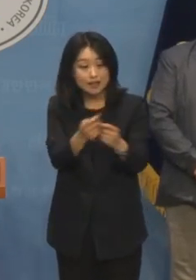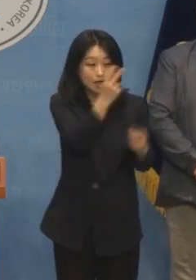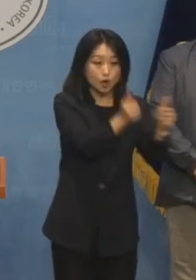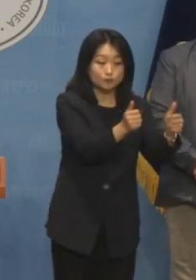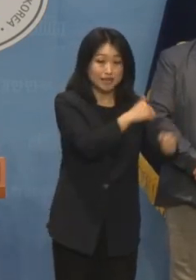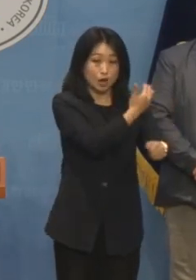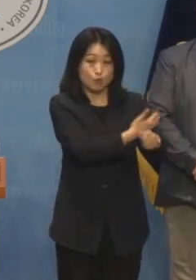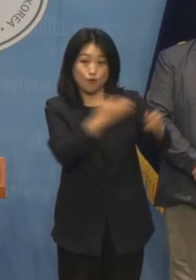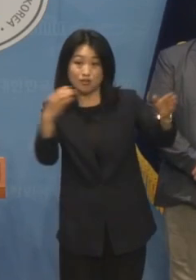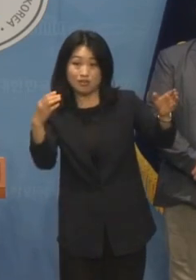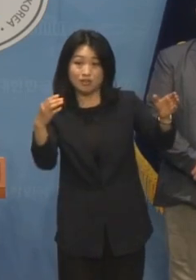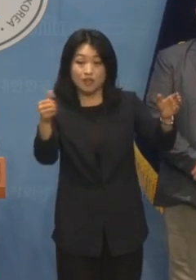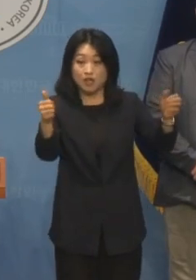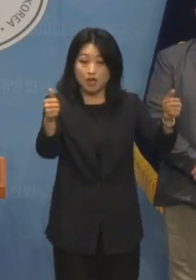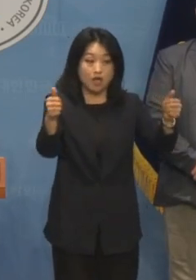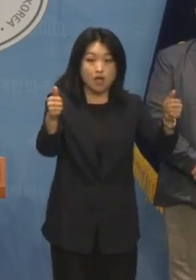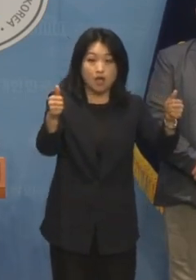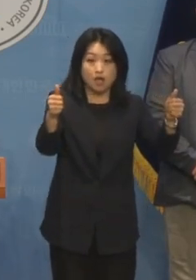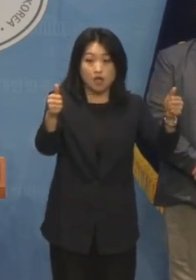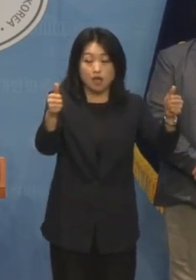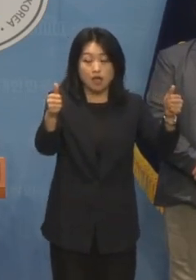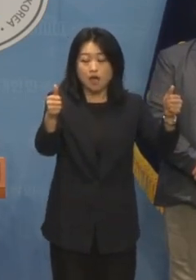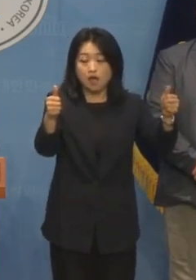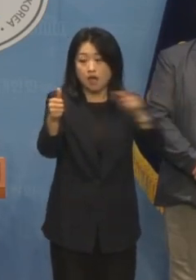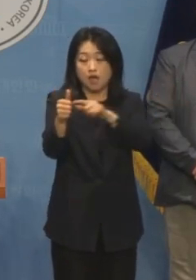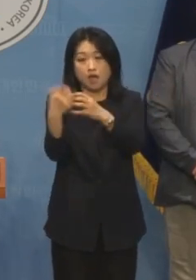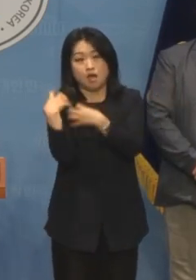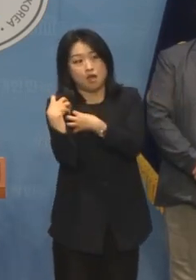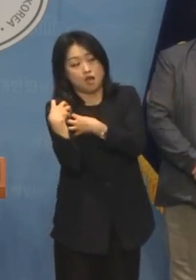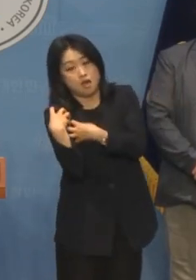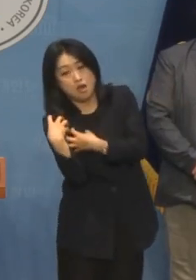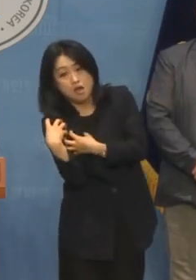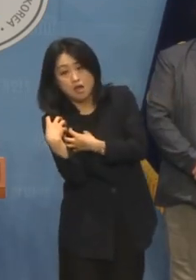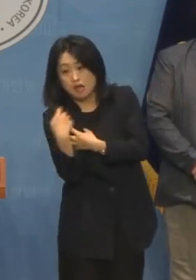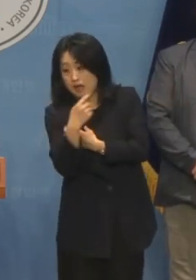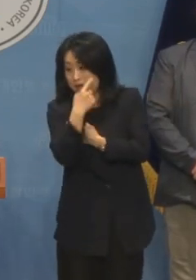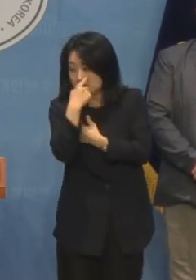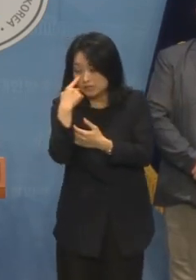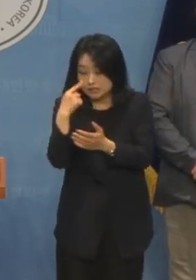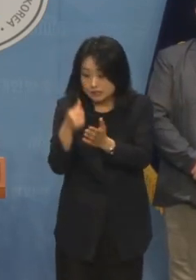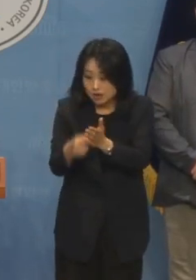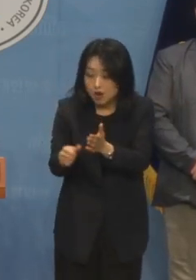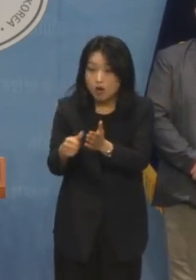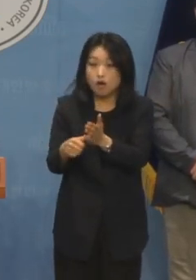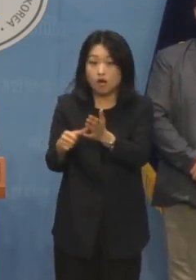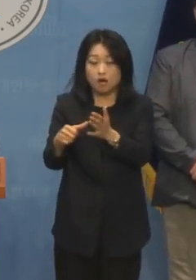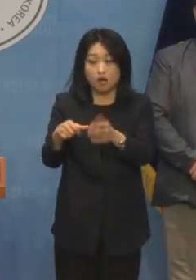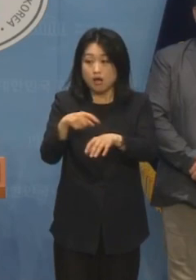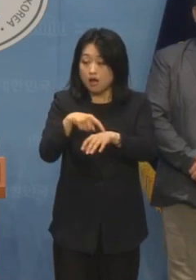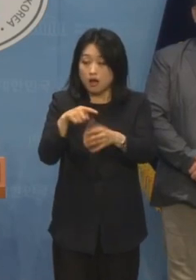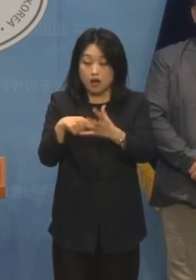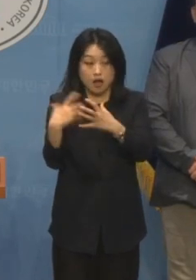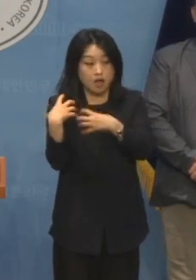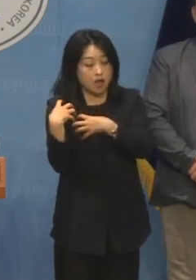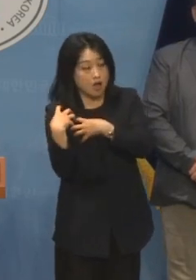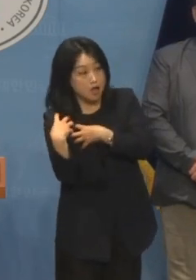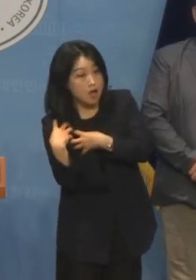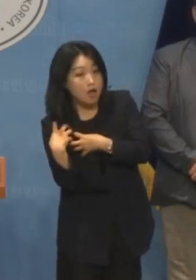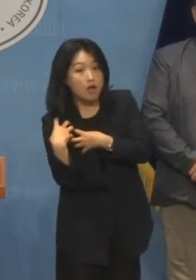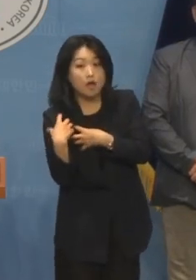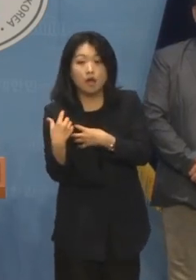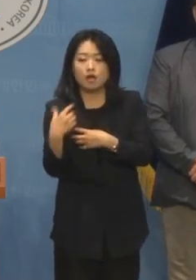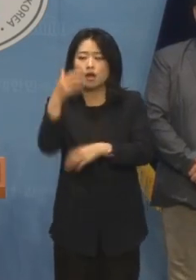검찰권에 맞서기는 정말 어렵습니다. 심적, 물적 피해는 감당하기가 어렵습니다. 그러다